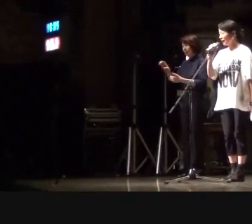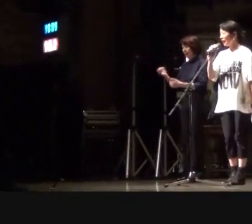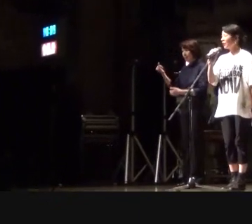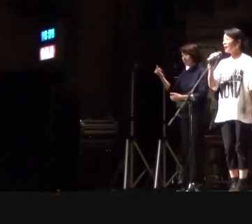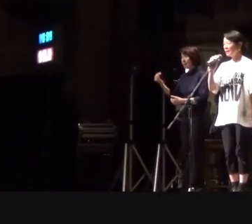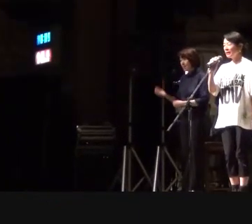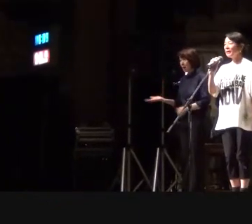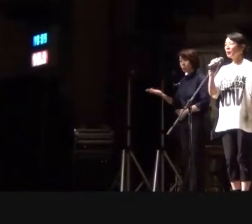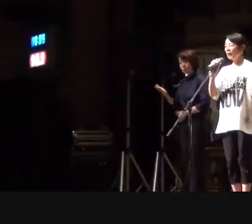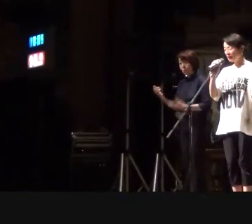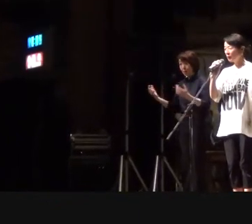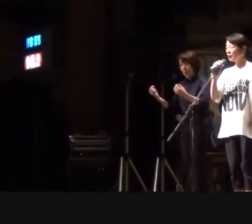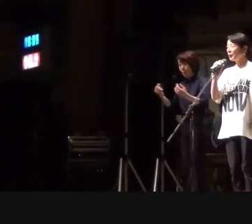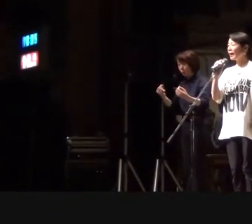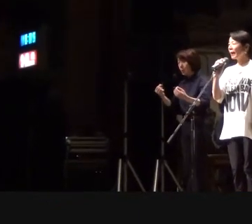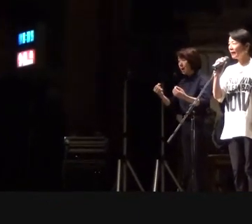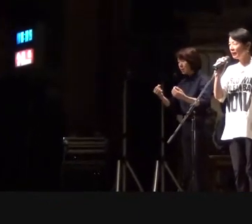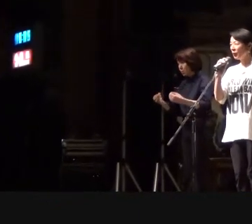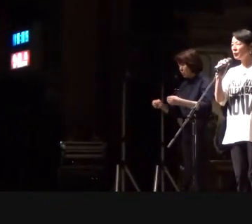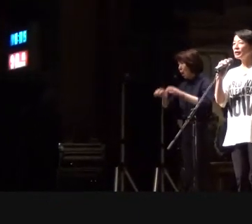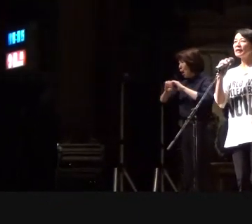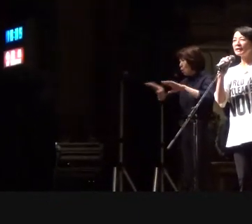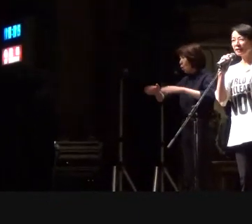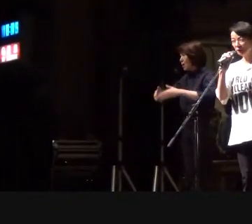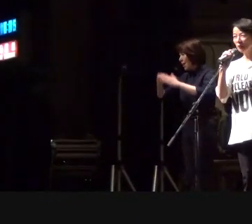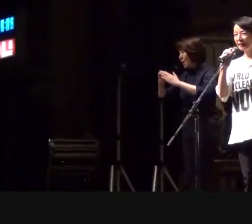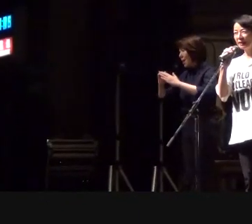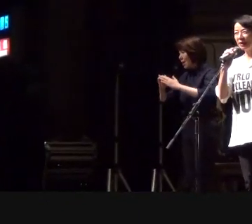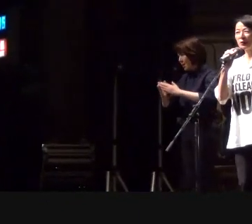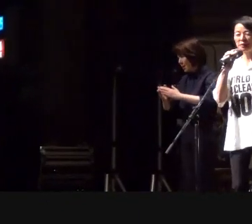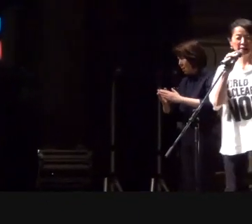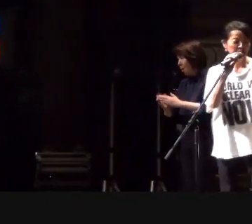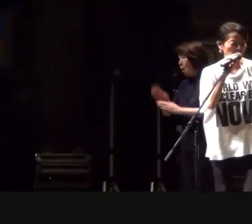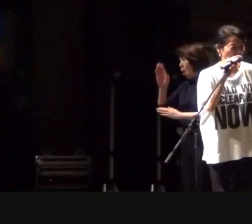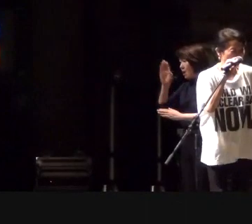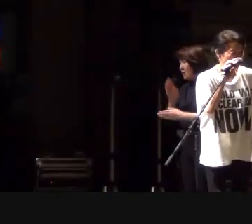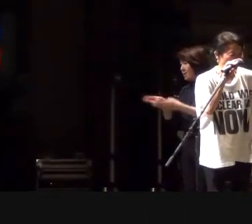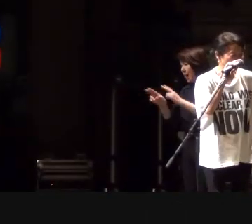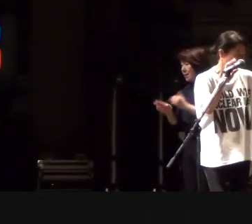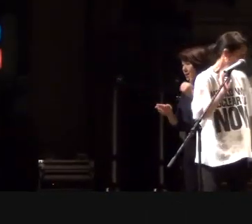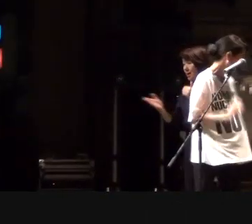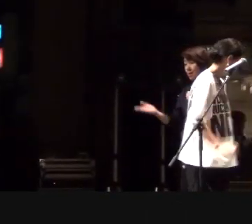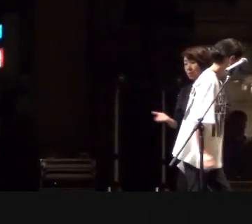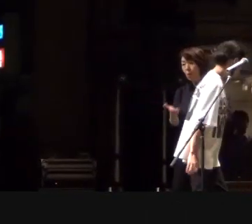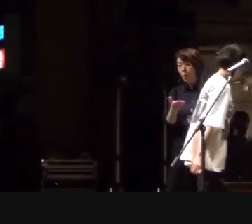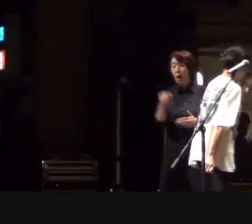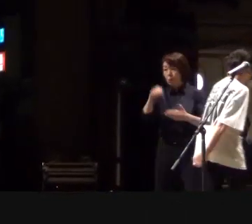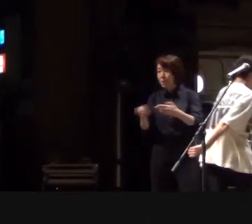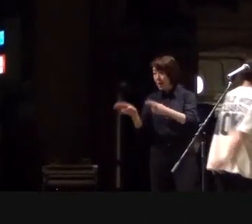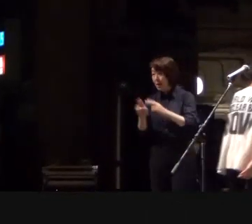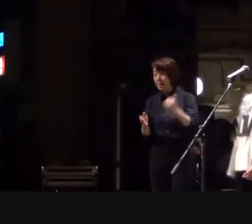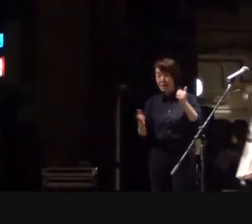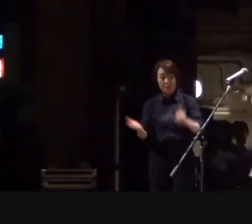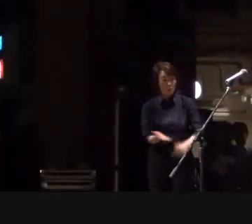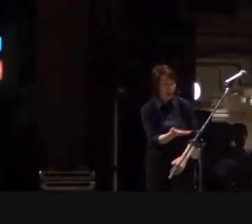続きまして、同じく呼びかけ人の内橋克子さんです。内橋さん、お願いします。